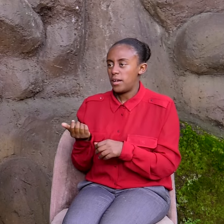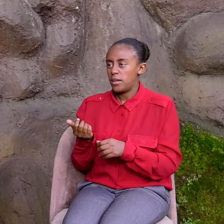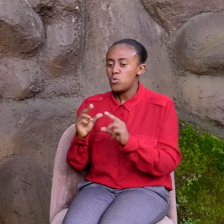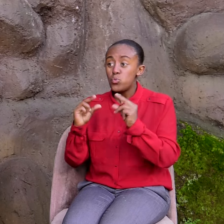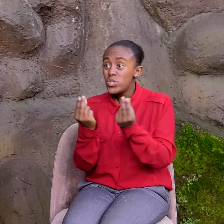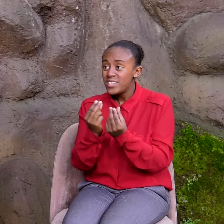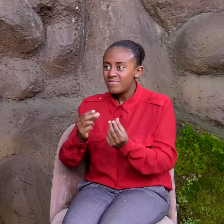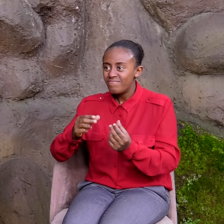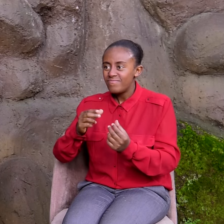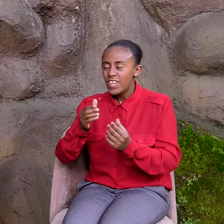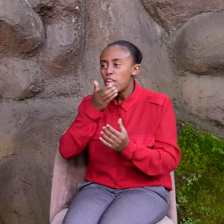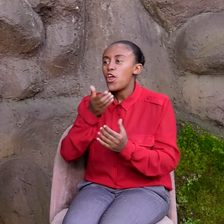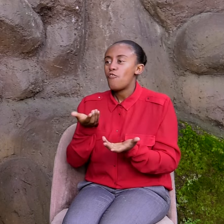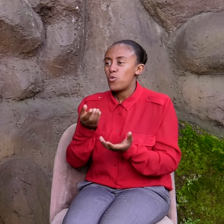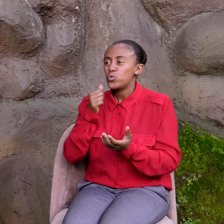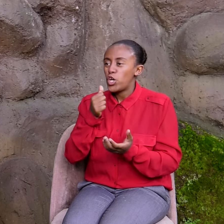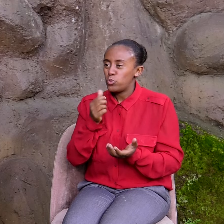የተደፈሩ ሴቶች